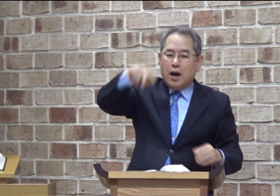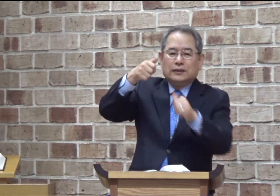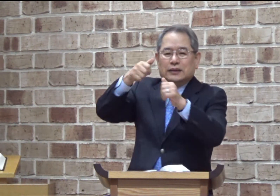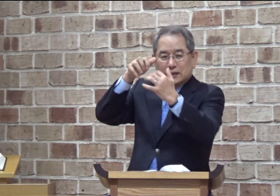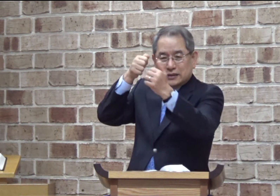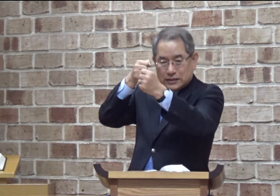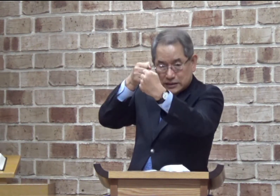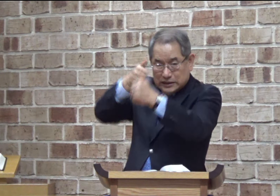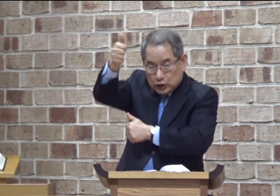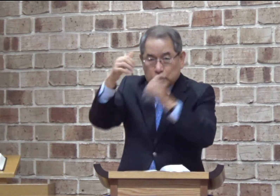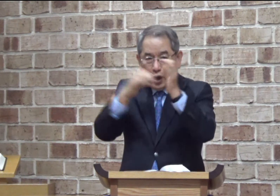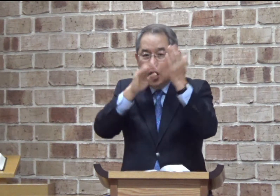다윗이